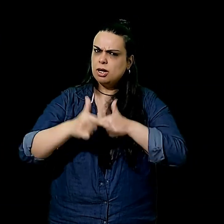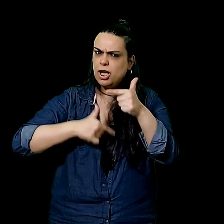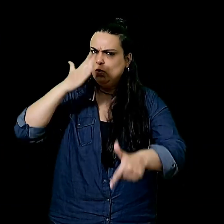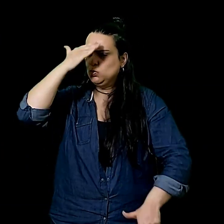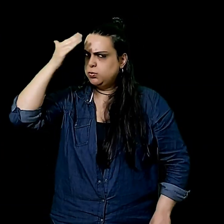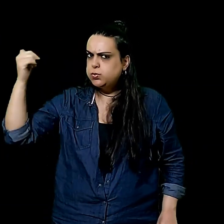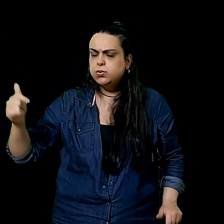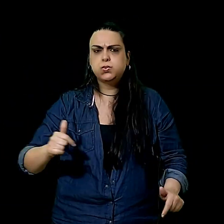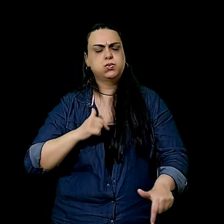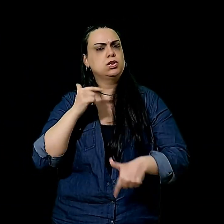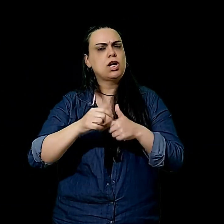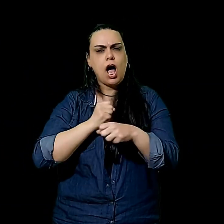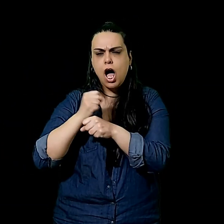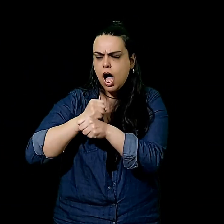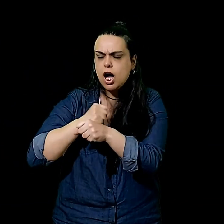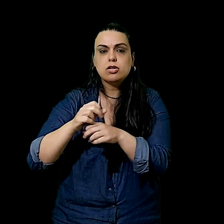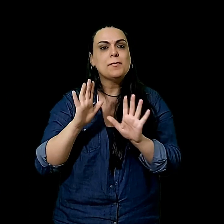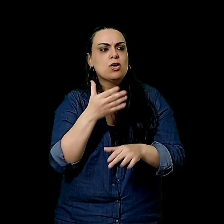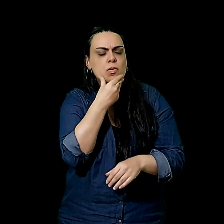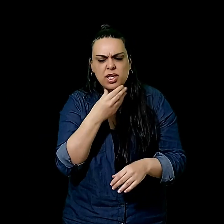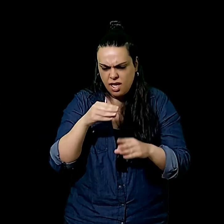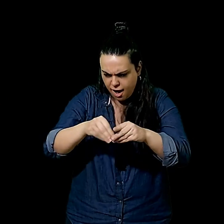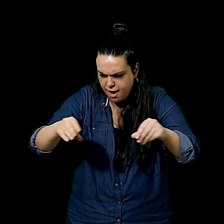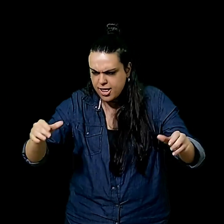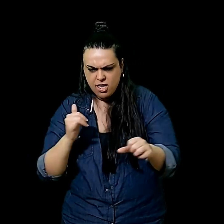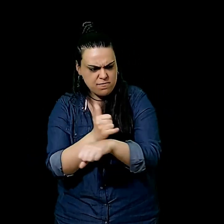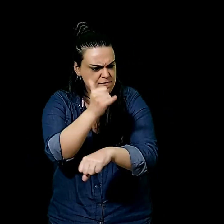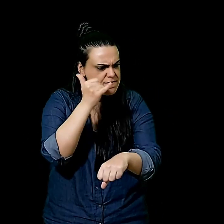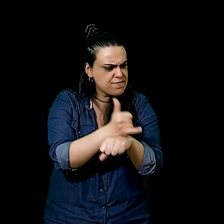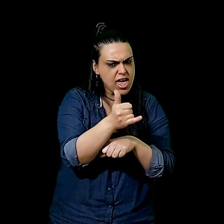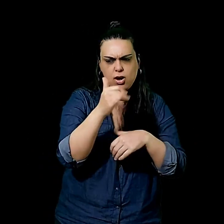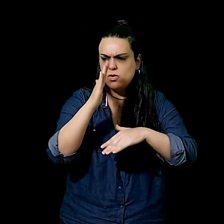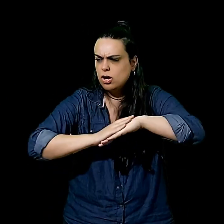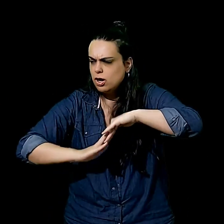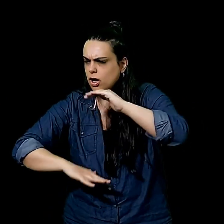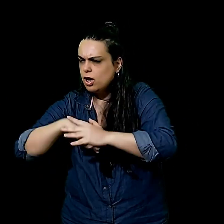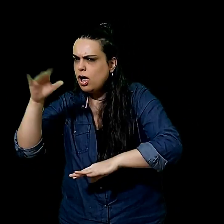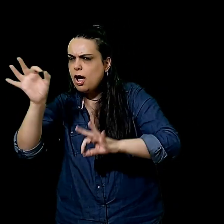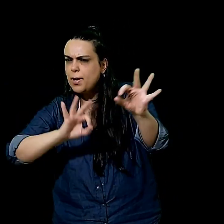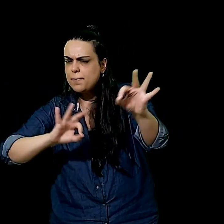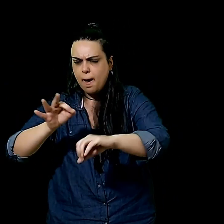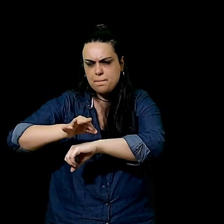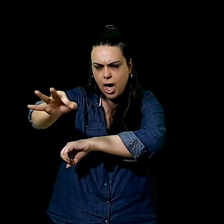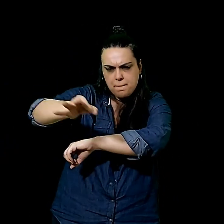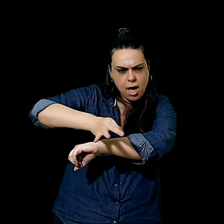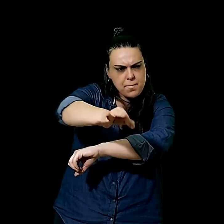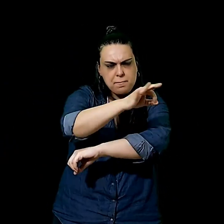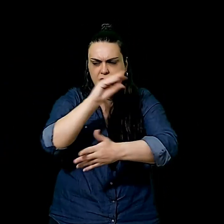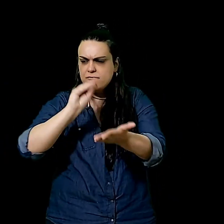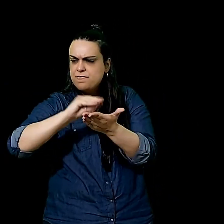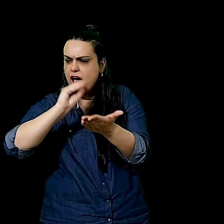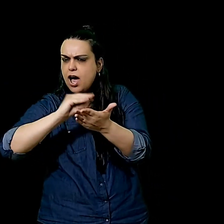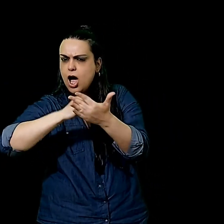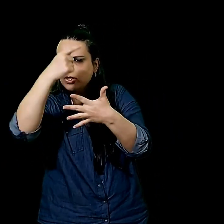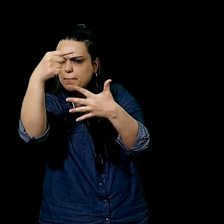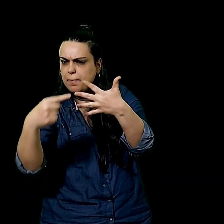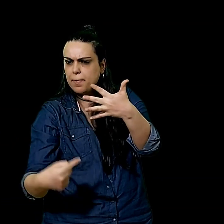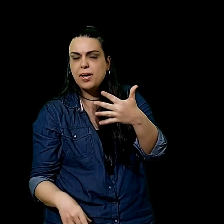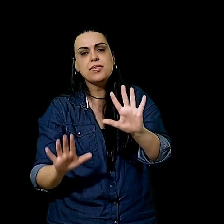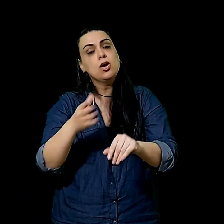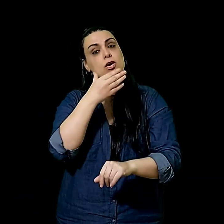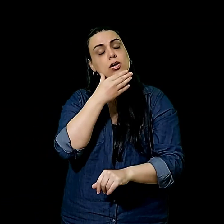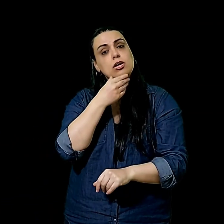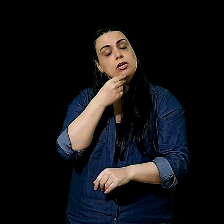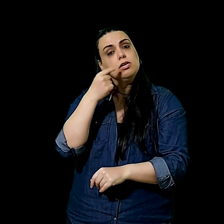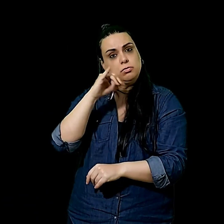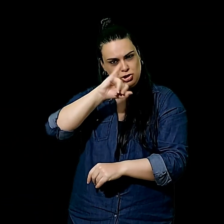Só que ele estava lá olhando para os ferros, para a areia, para o cimento, de tudo que ele ainda tinha para fazer dentro daquele tempo. E aí ele pensou